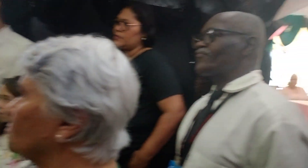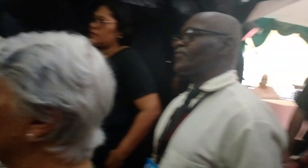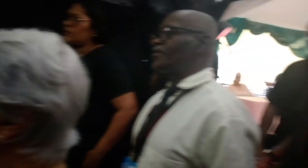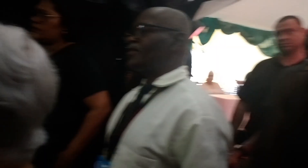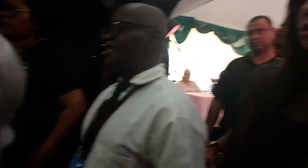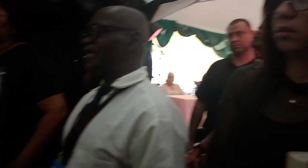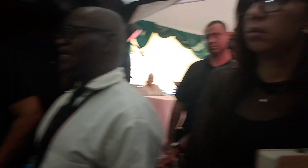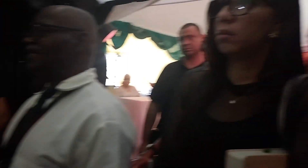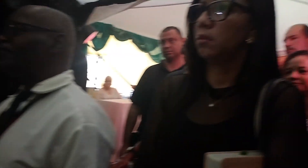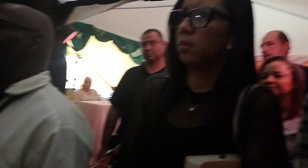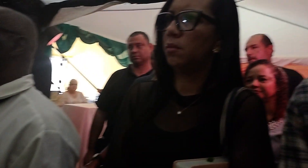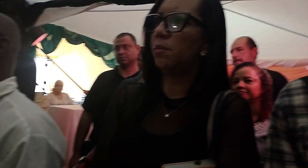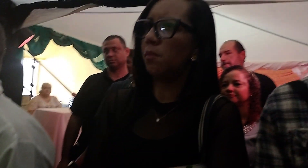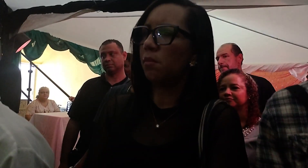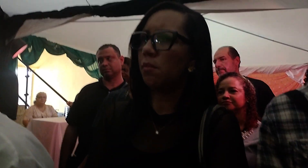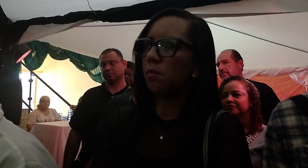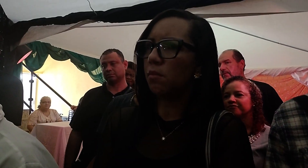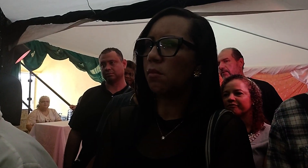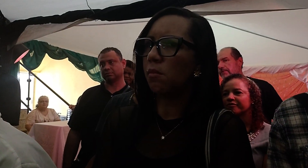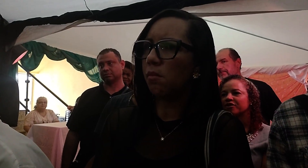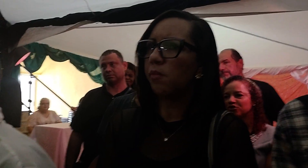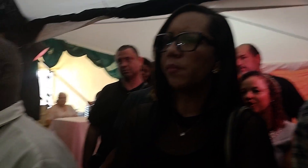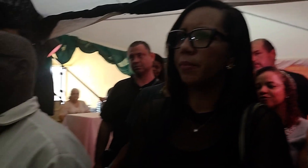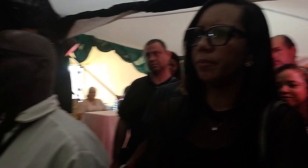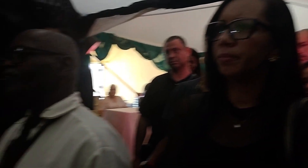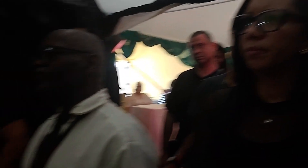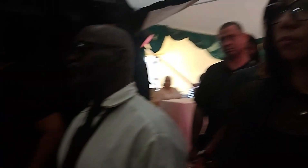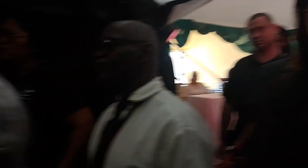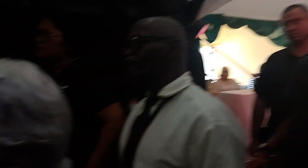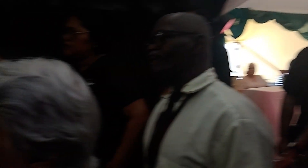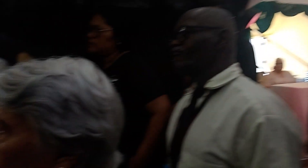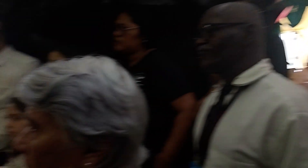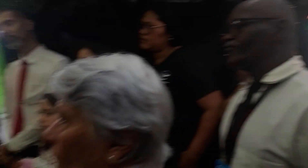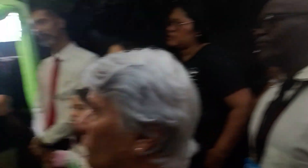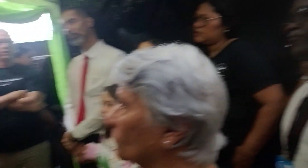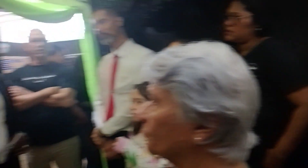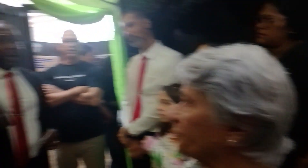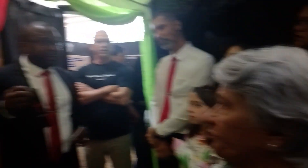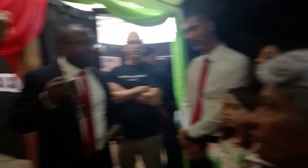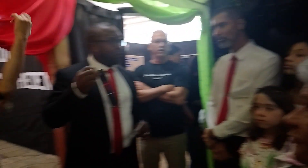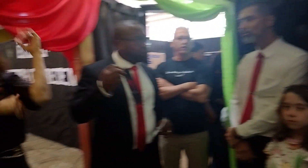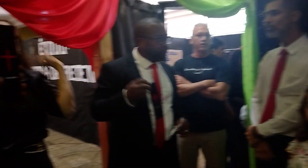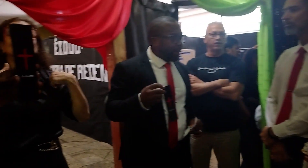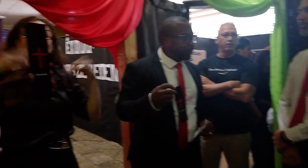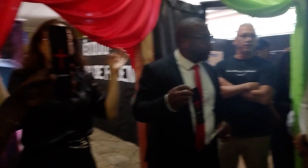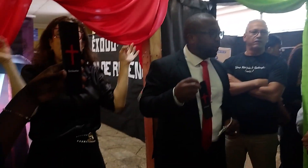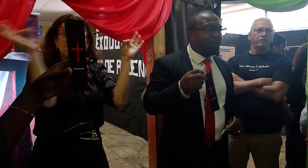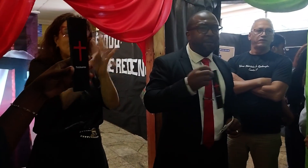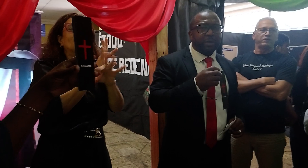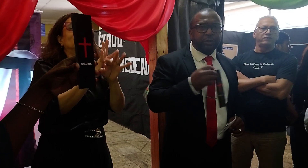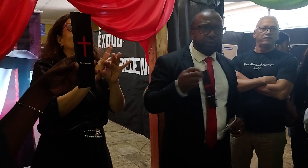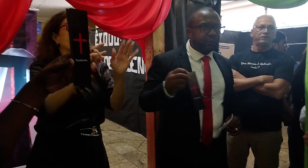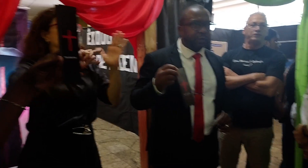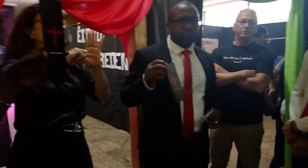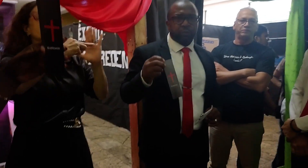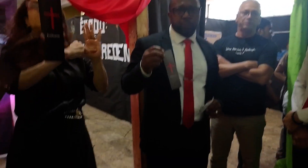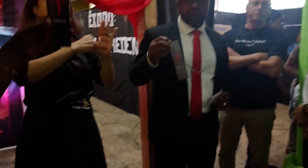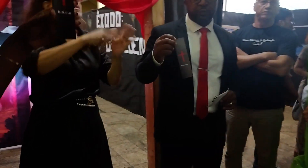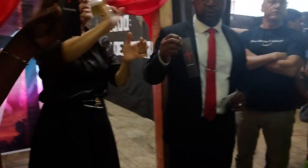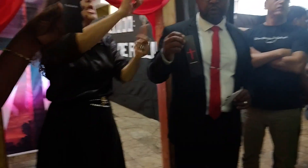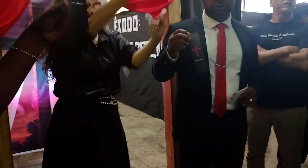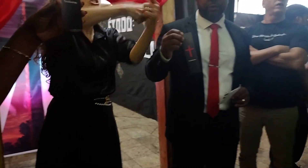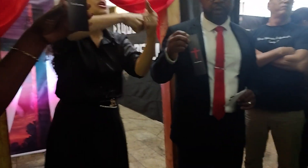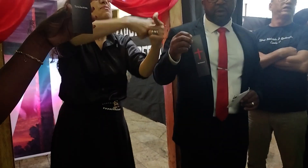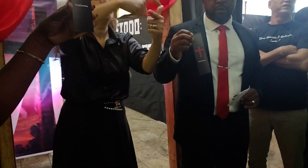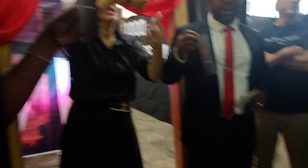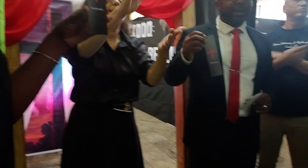Tetelestai. Isso significa, está consumado. Ou seja, está consumado. Não há mais dívida sobre o povo de